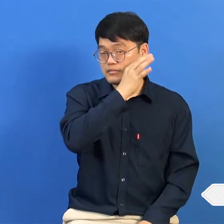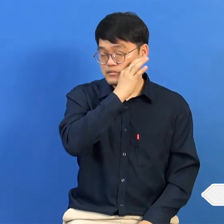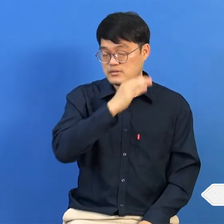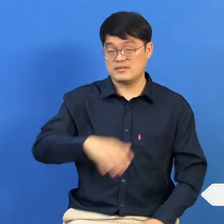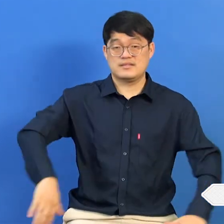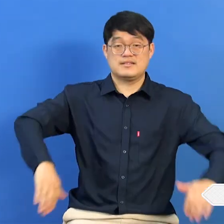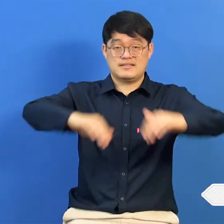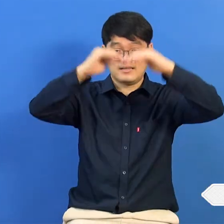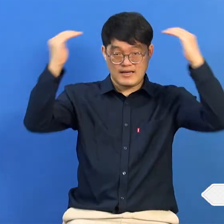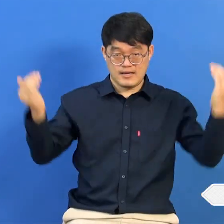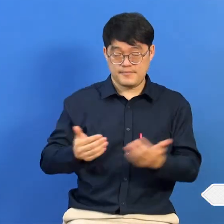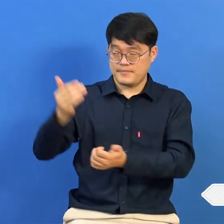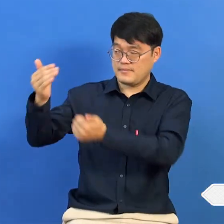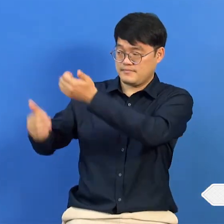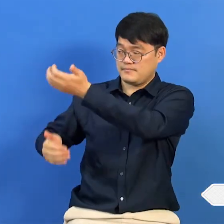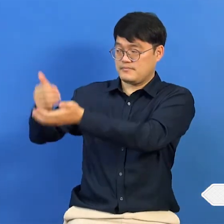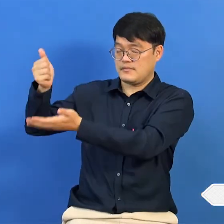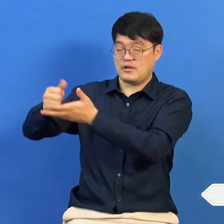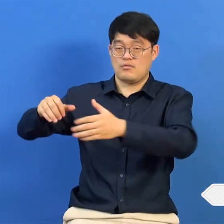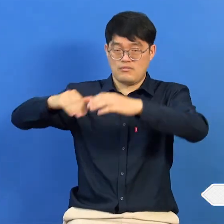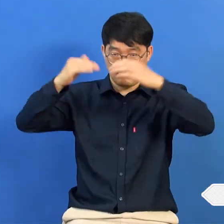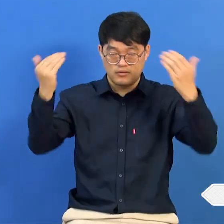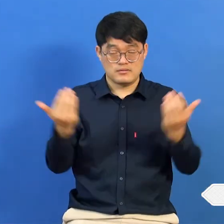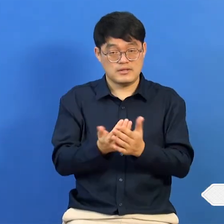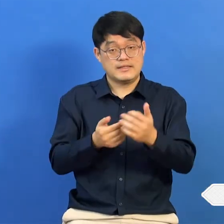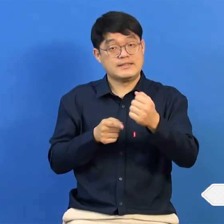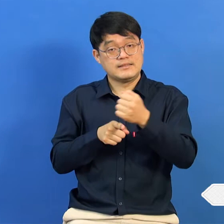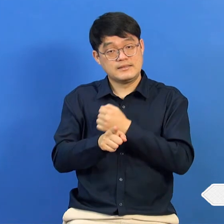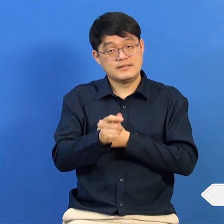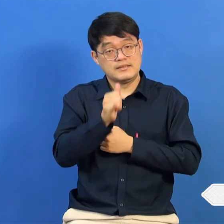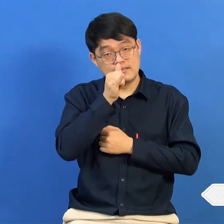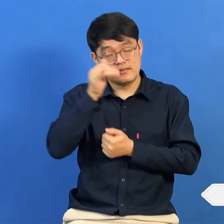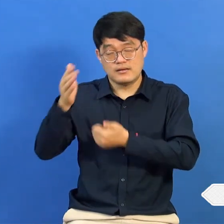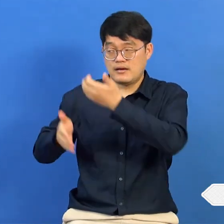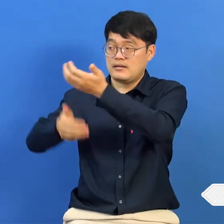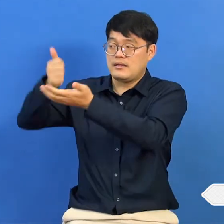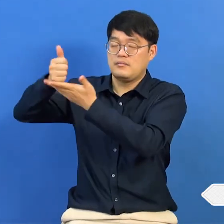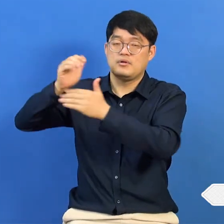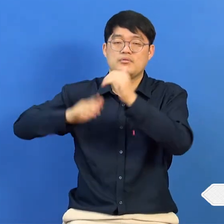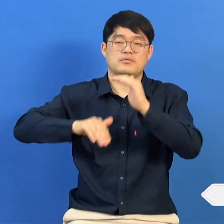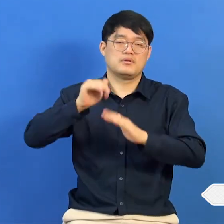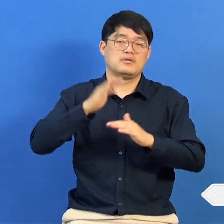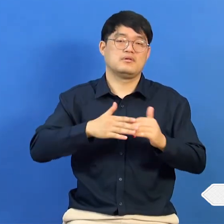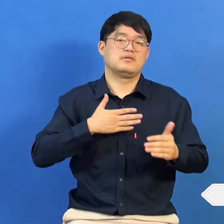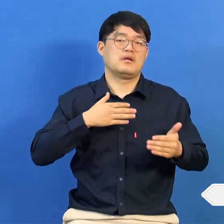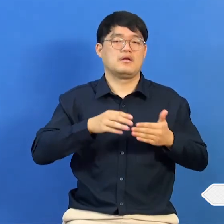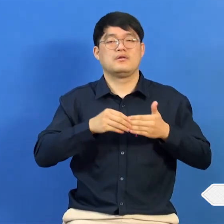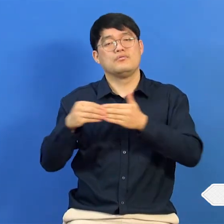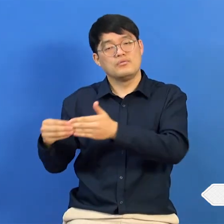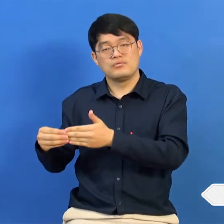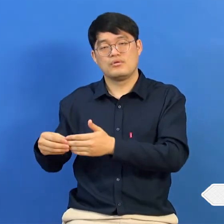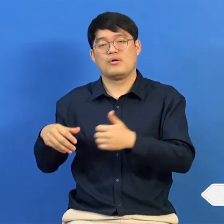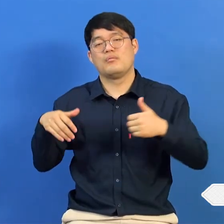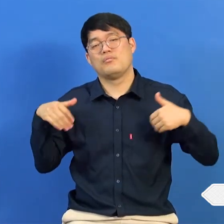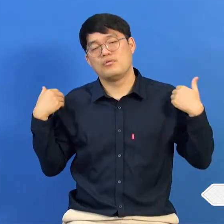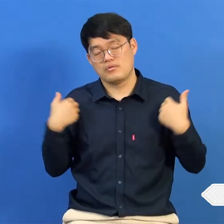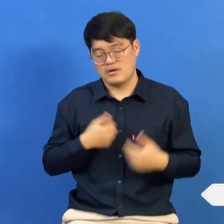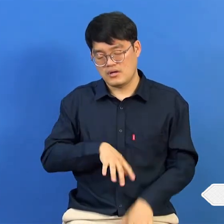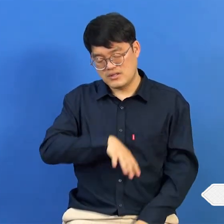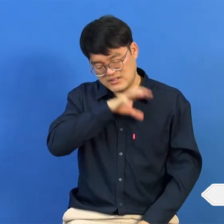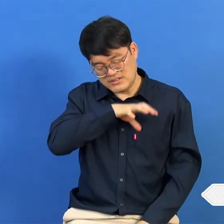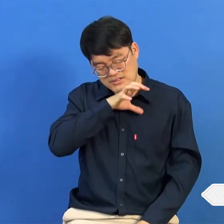하나님의 뜻이 있어서 그런 것인데, 하나님의 손길이 나를 인도하는 건데 그것도 모르고 그냥 원망만